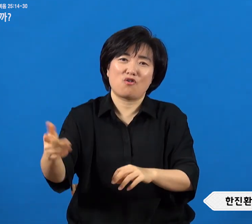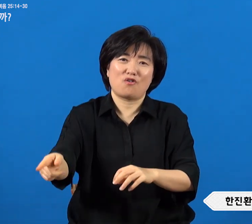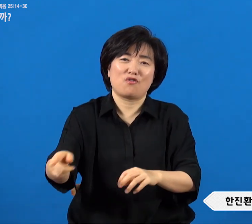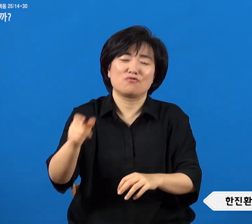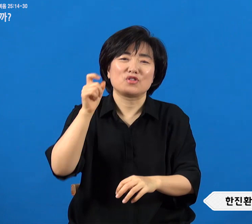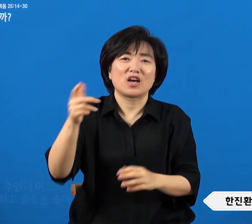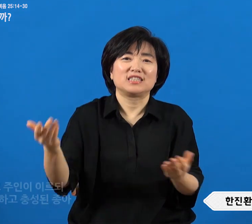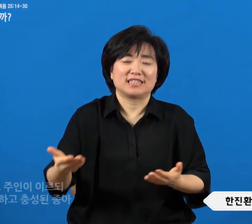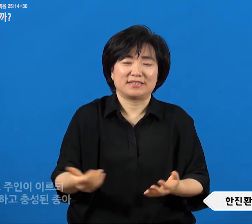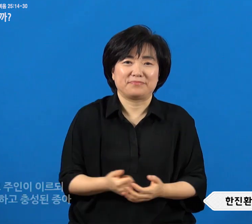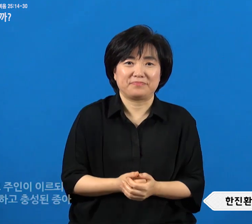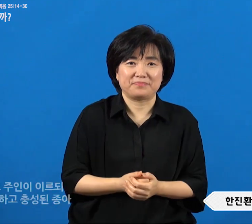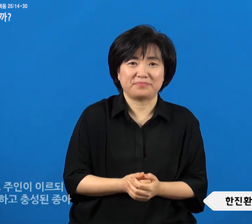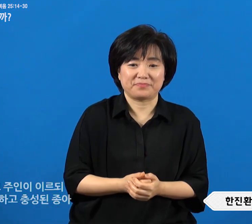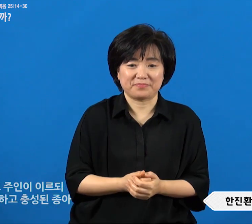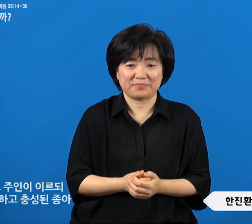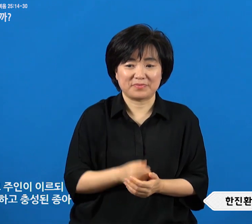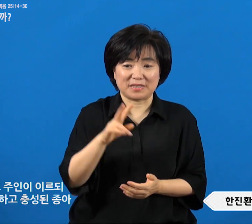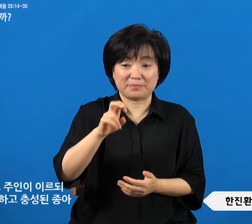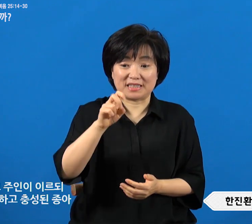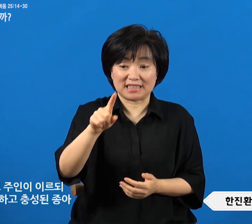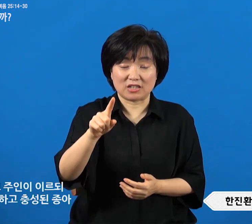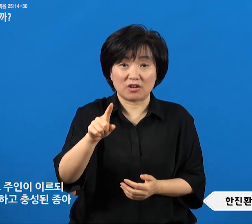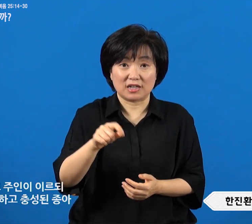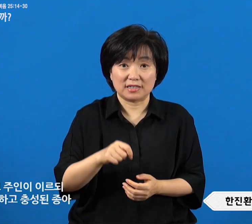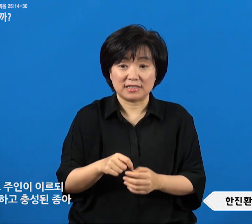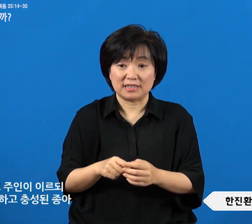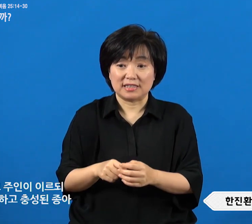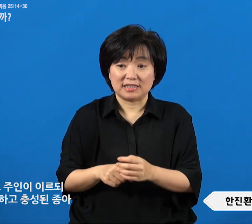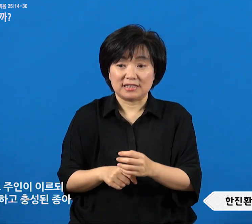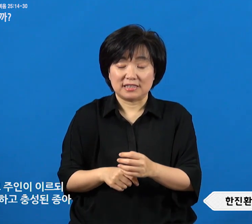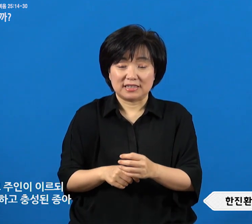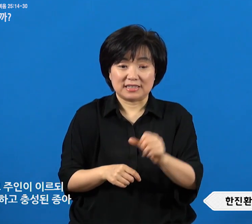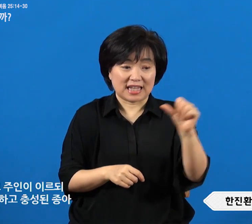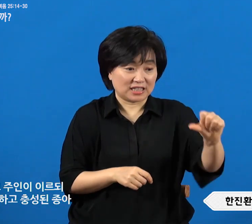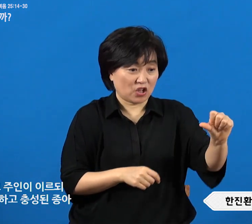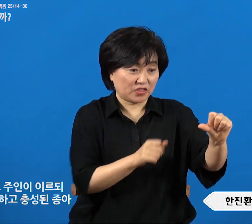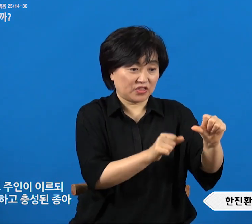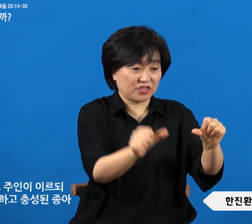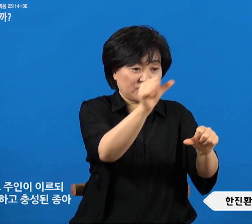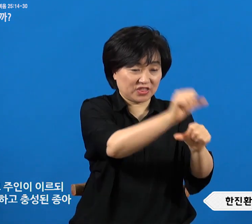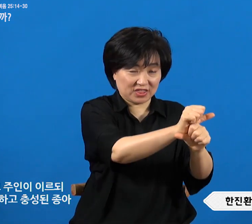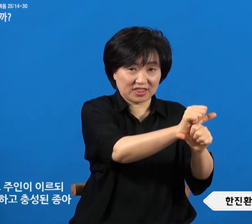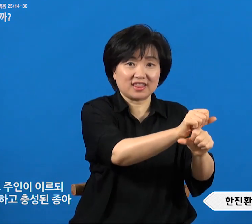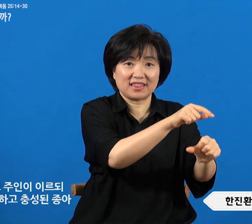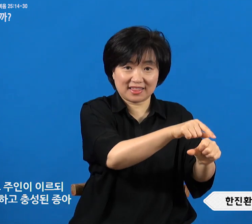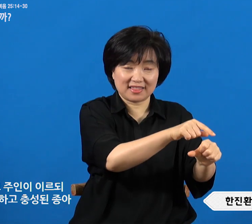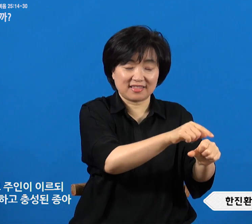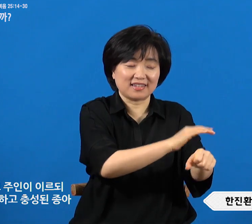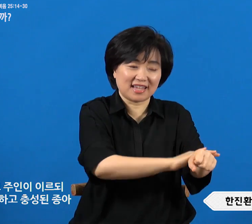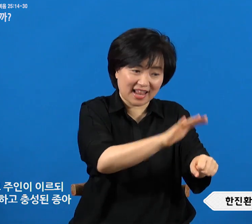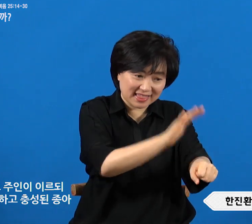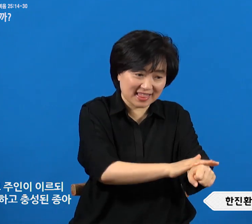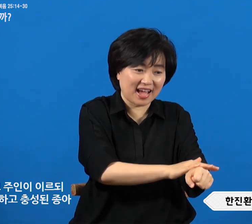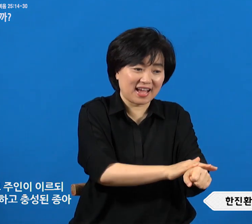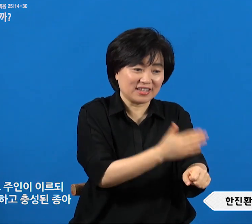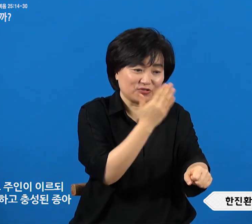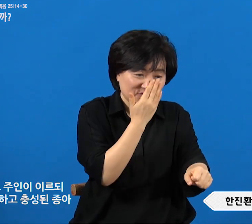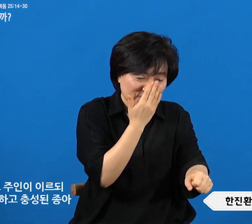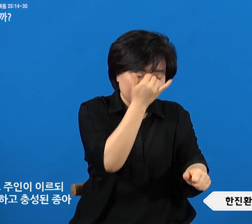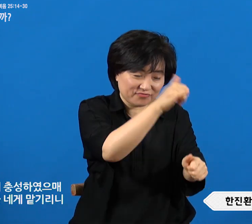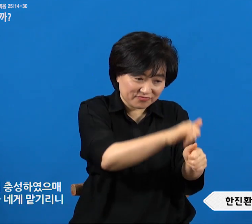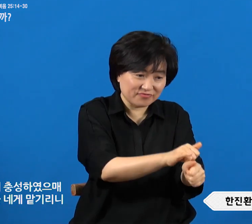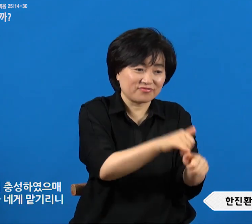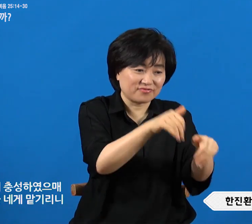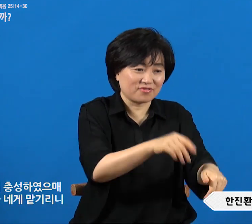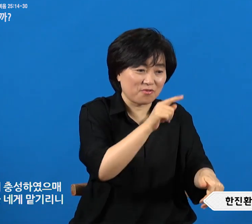21절에 보면 주인이 5달란트 남긴 종에게 이렇게 말합니다. 그 주인이 이르되 잘하였도다 착하고 충성된